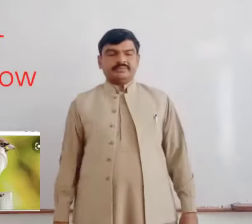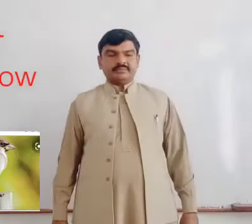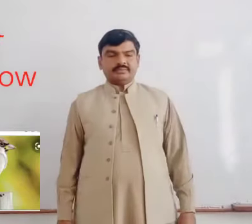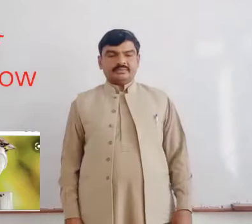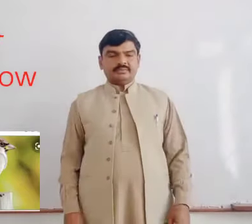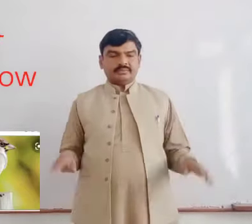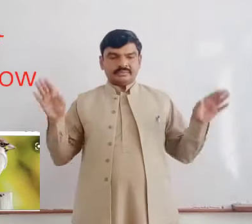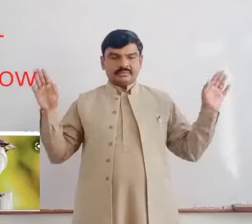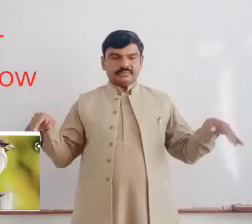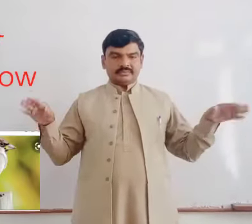चिड़िया,